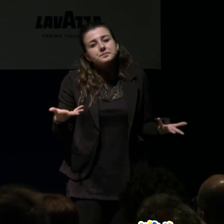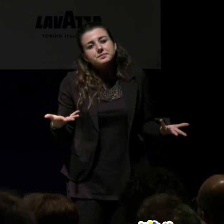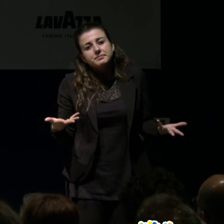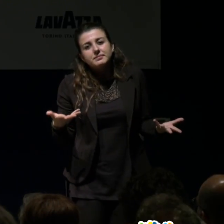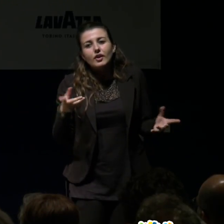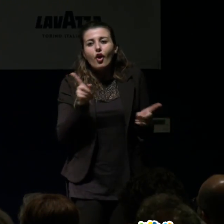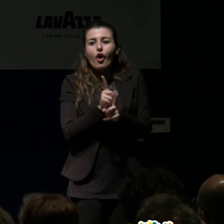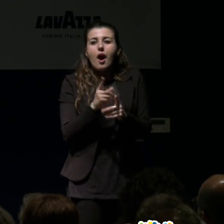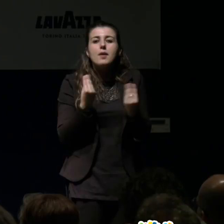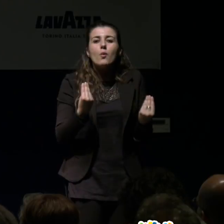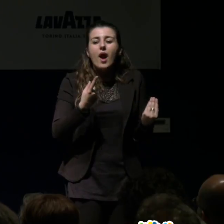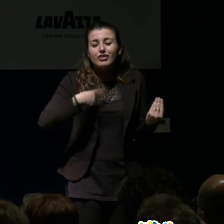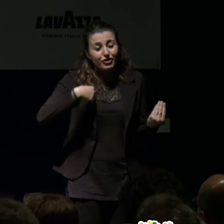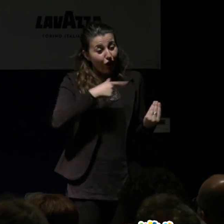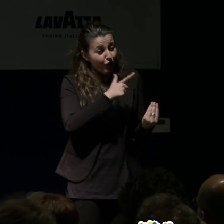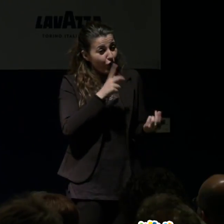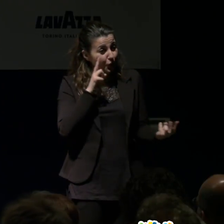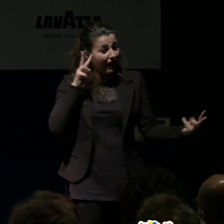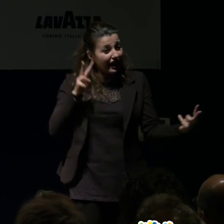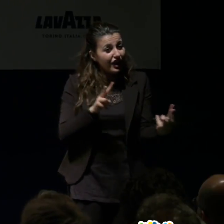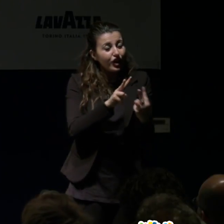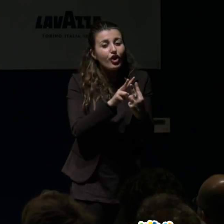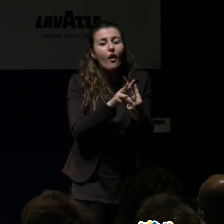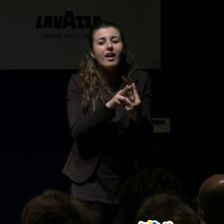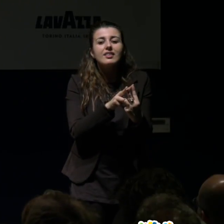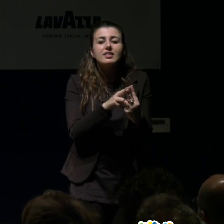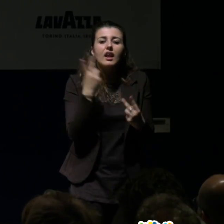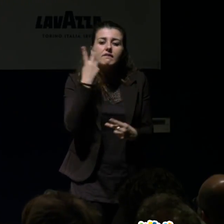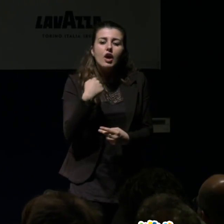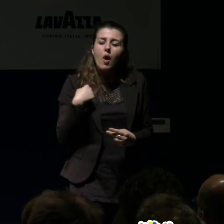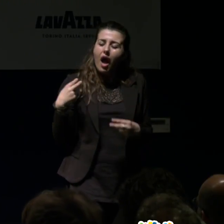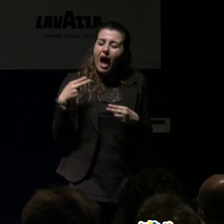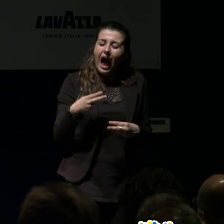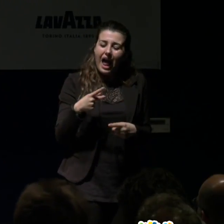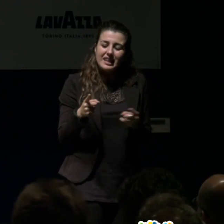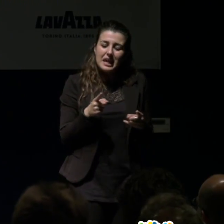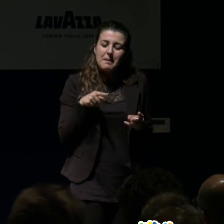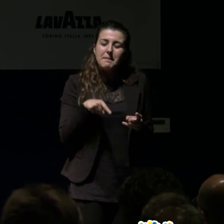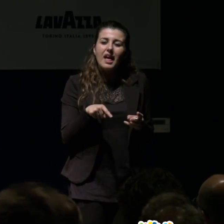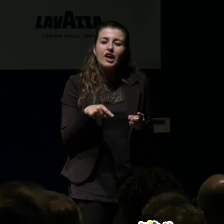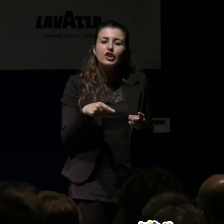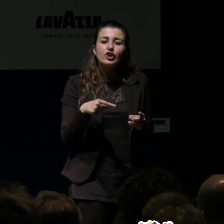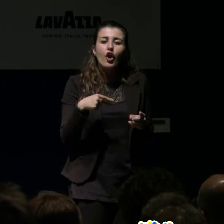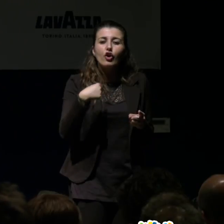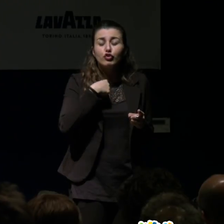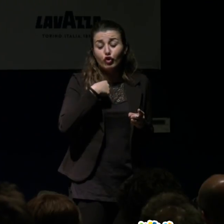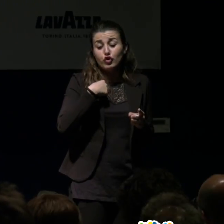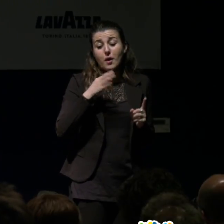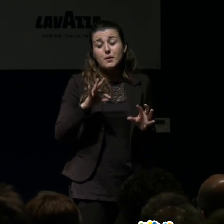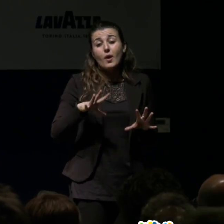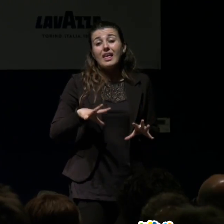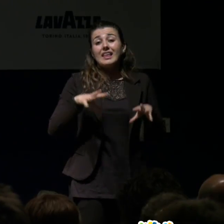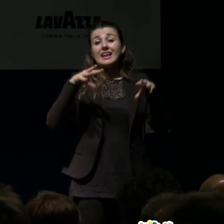quando ci sia incontrati erano anni in cui ero all'inizio e